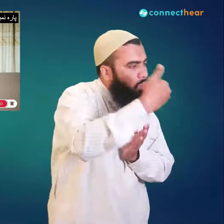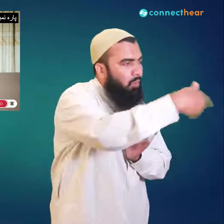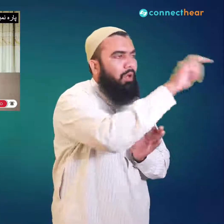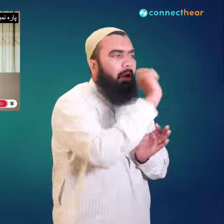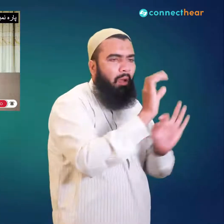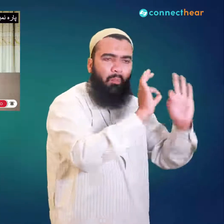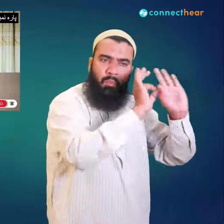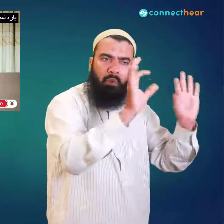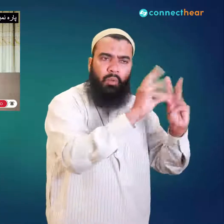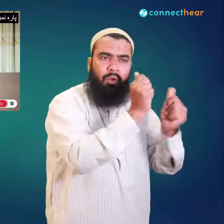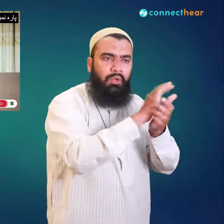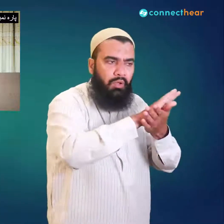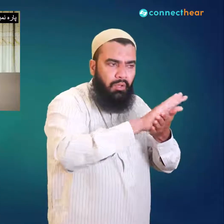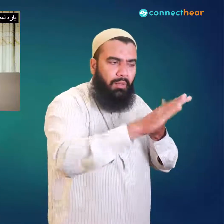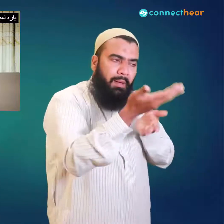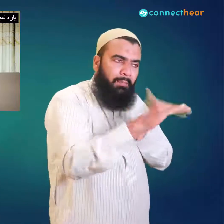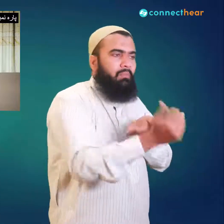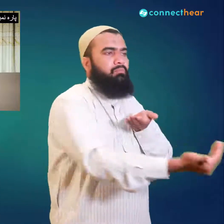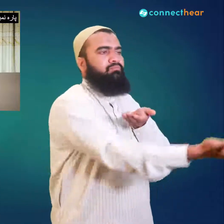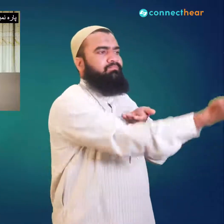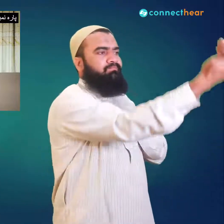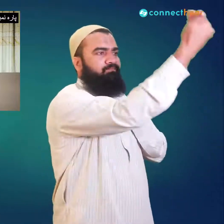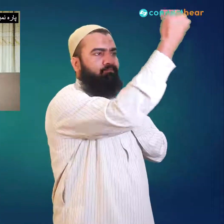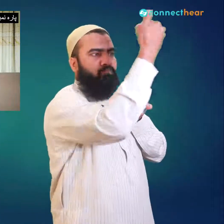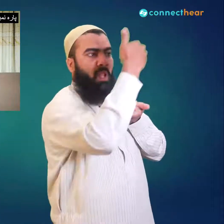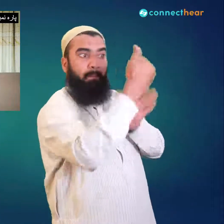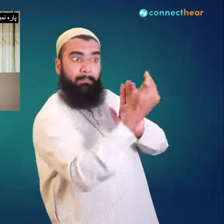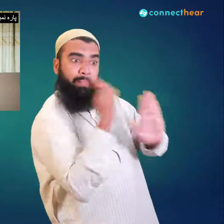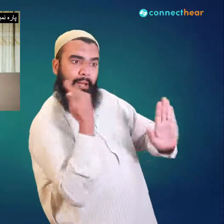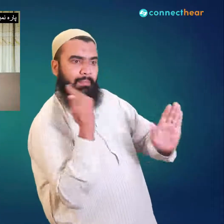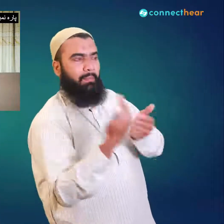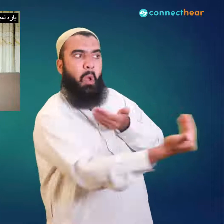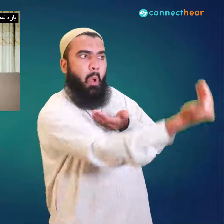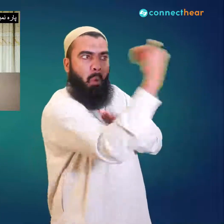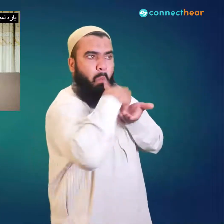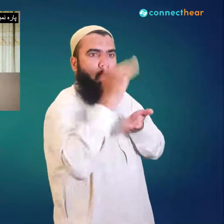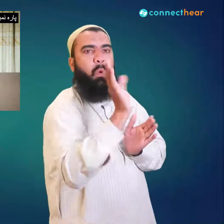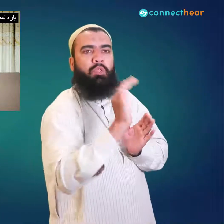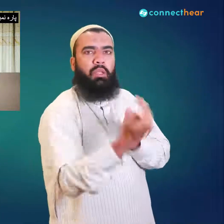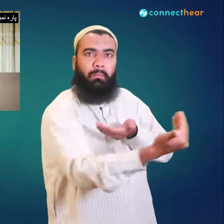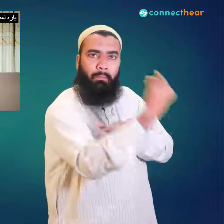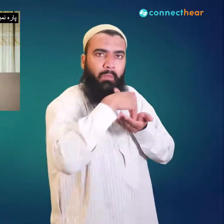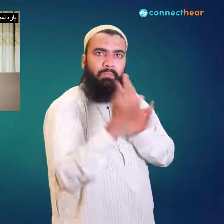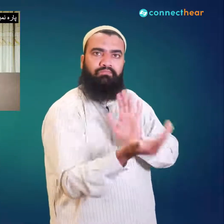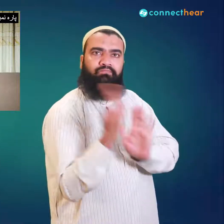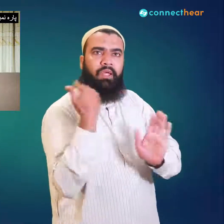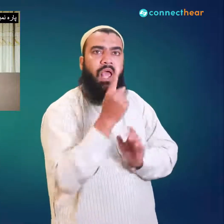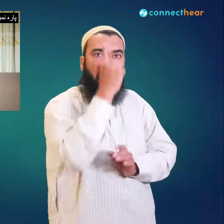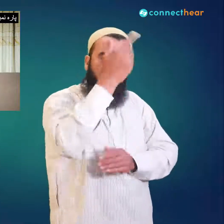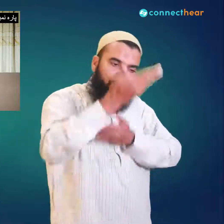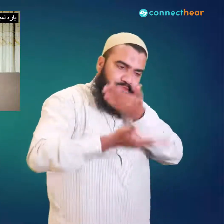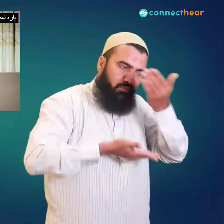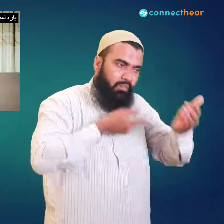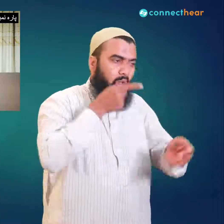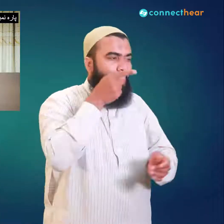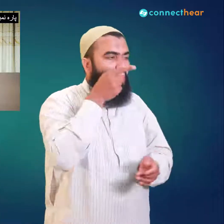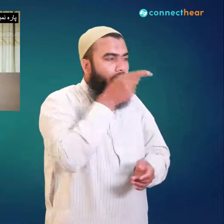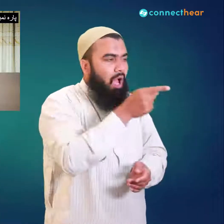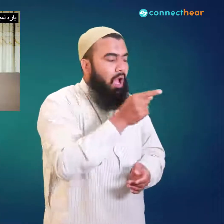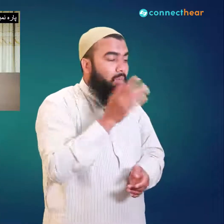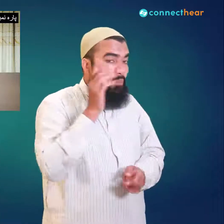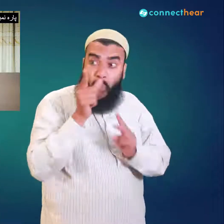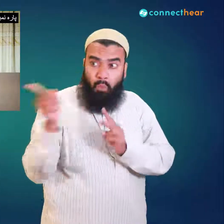واپسی پر آپ صلی اللہ علیہ وسلم نے حضرات صحابہ اکرام سے فرمایا کہ اس مسجد کو گرا دیا جائے اور یہاں آگ لگا دی جائے،